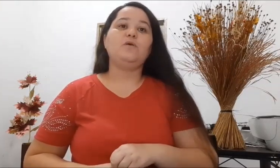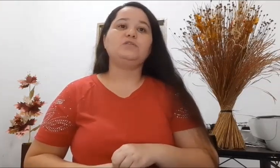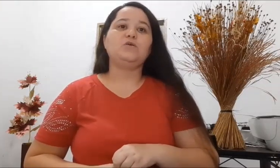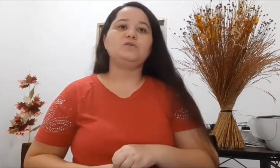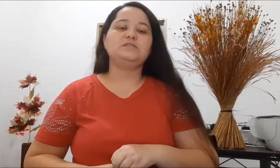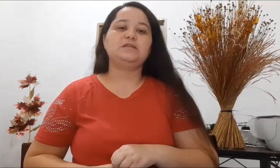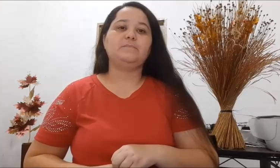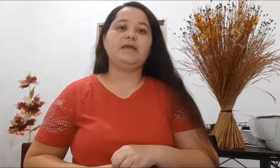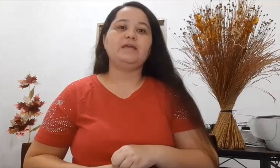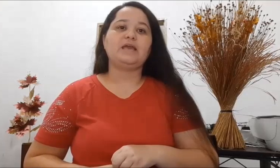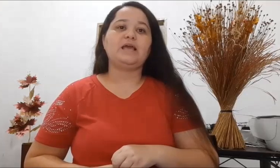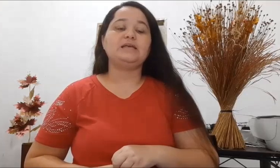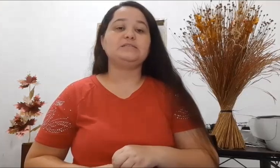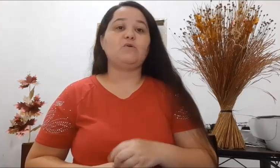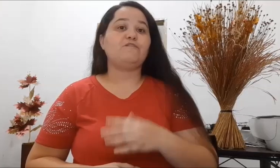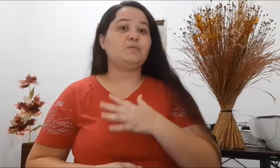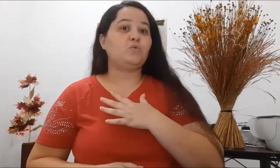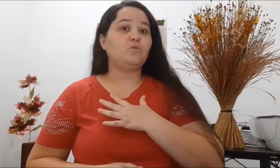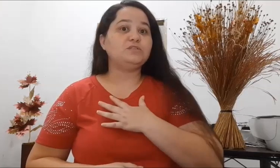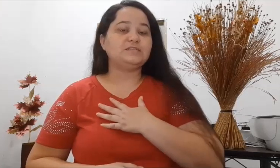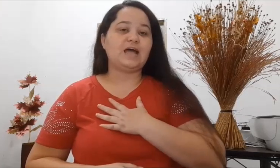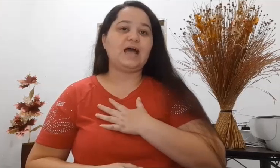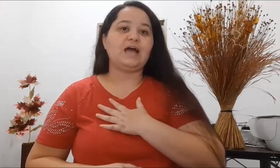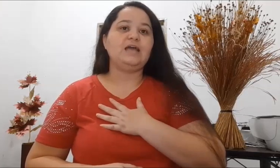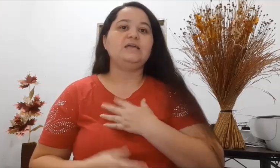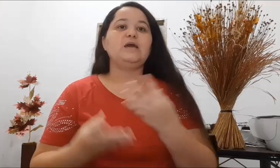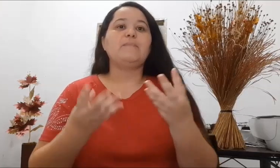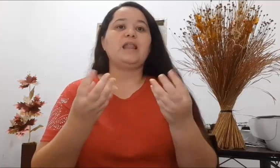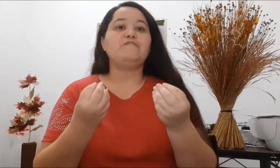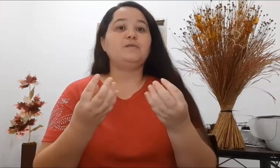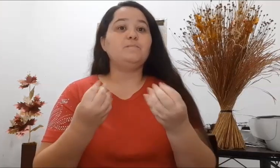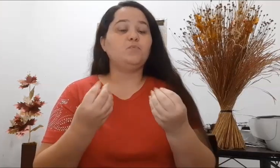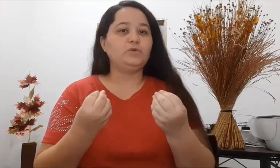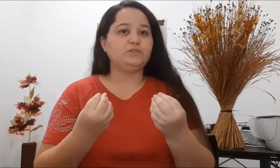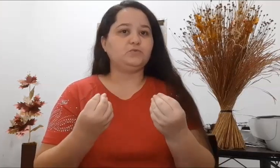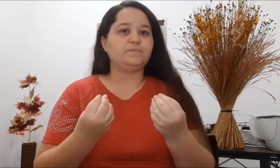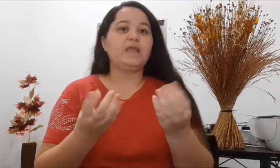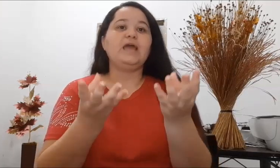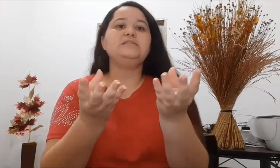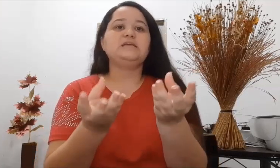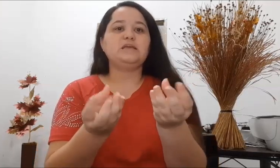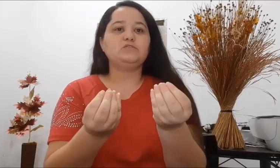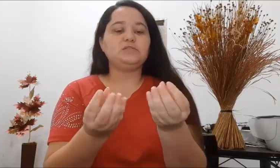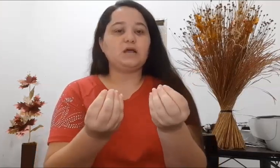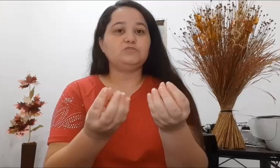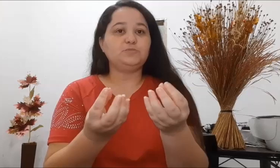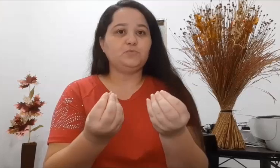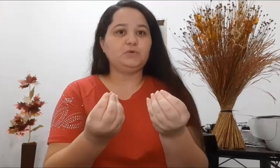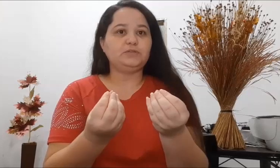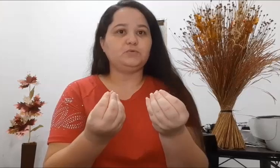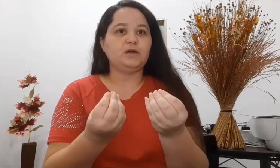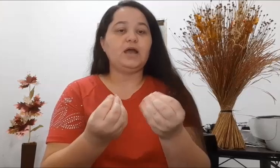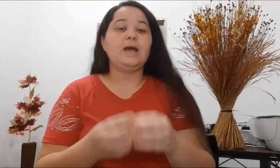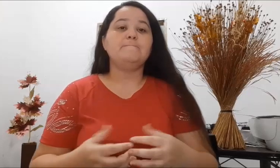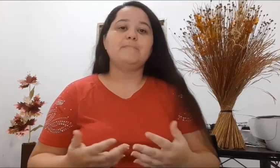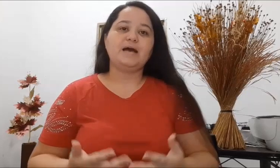outra coisa também que é em relação ao verbo gostar e a palavra muito. Esse aqui é o sinal de muito, mas